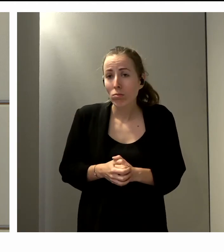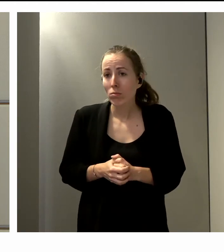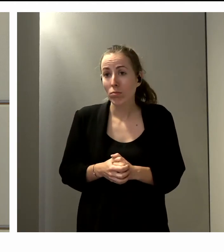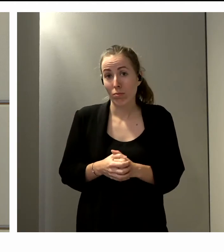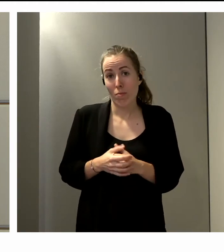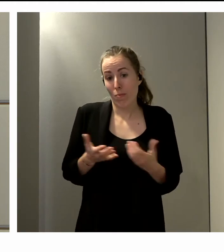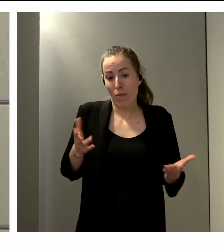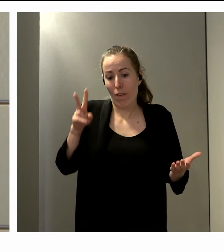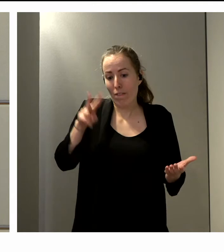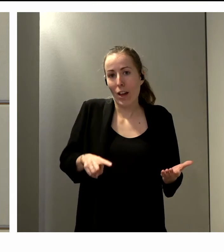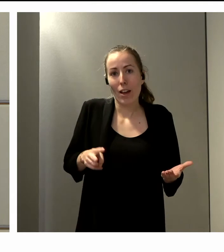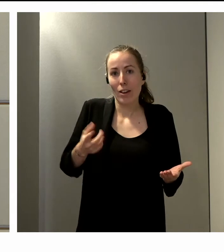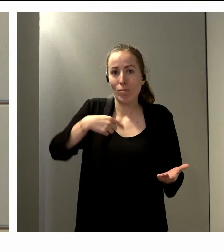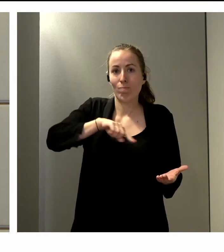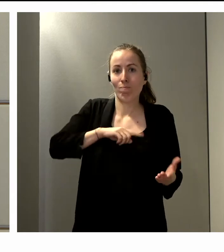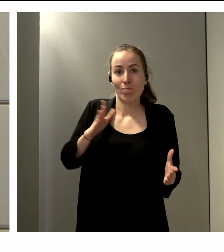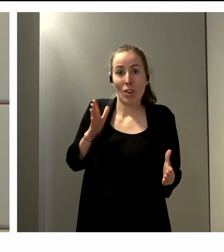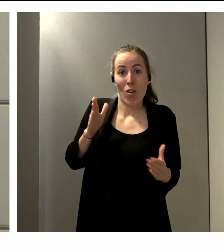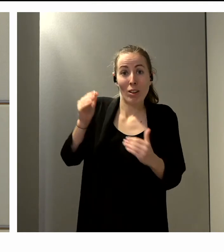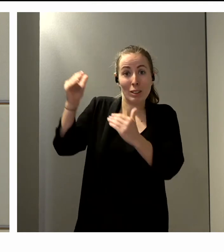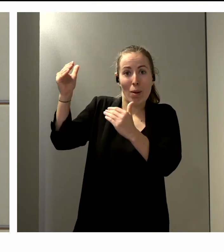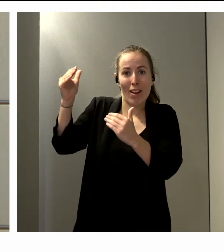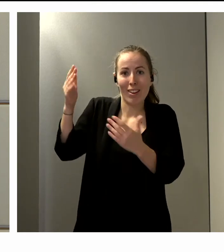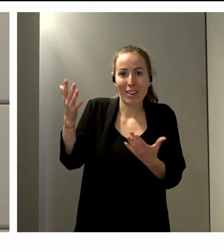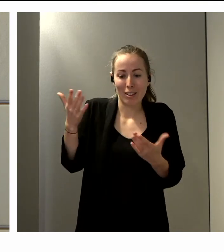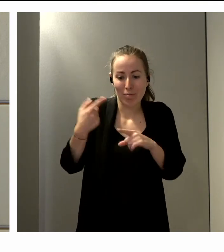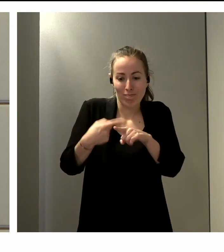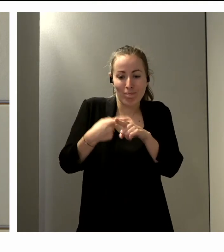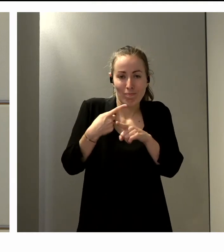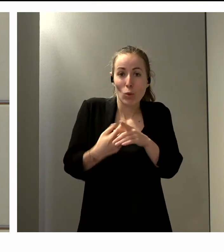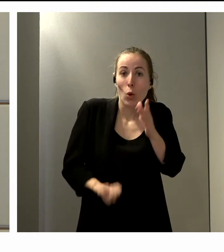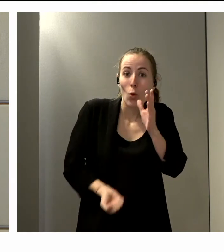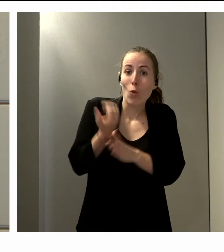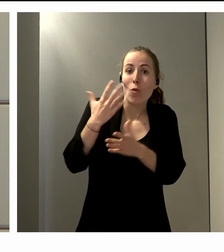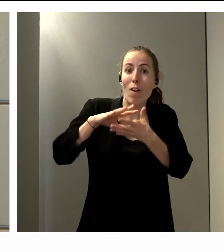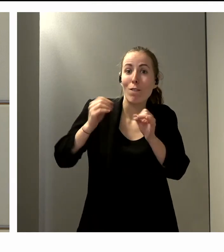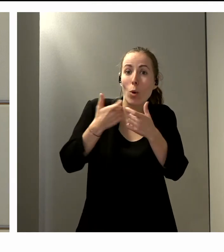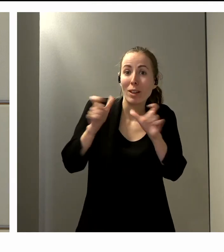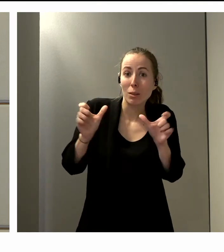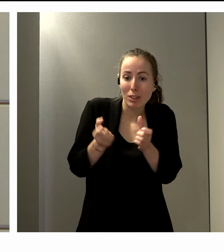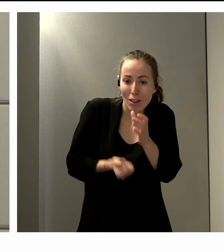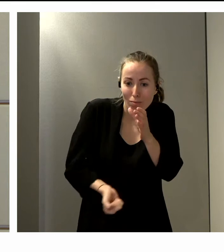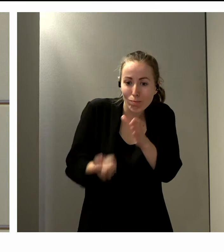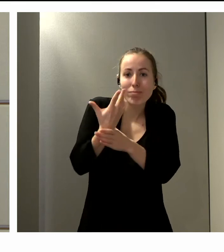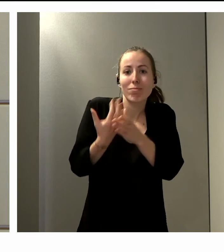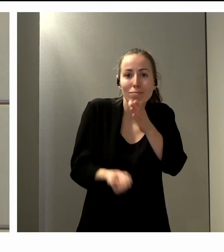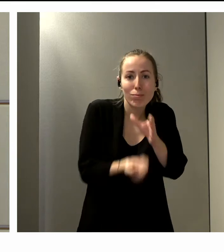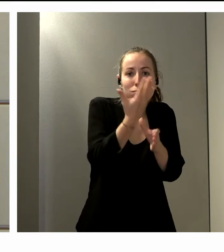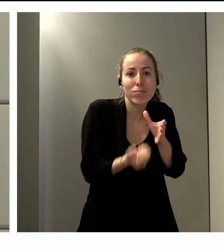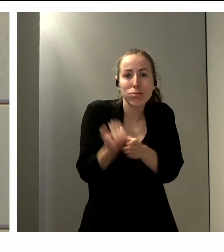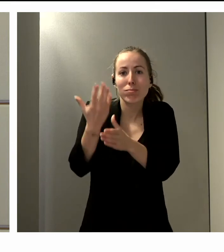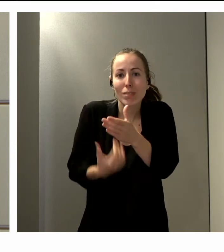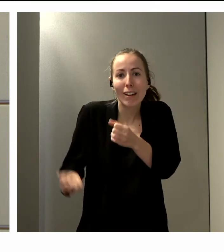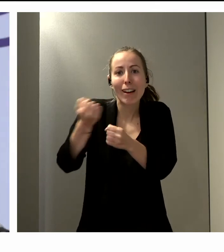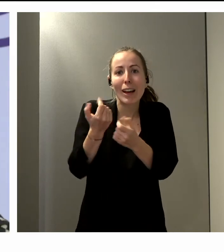on peut espérer que progressivement de nouvelles formes d'accessibilité soient développées.